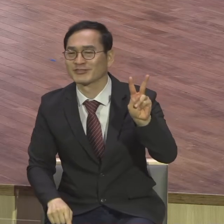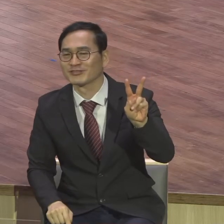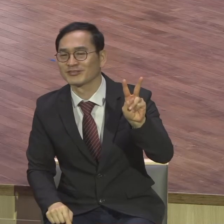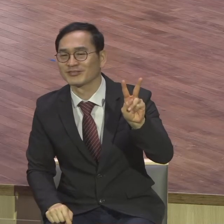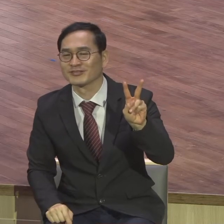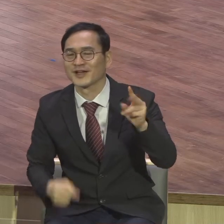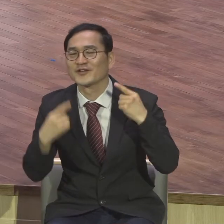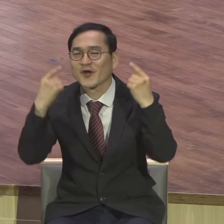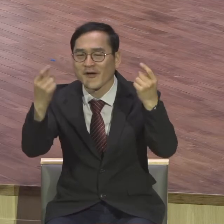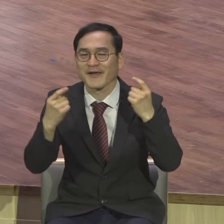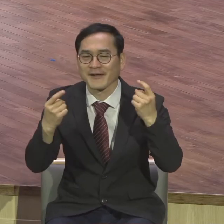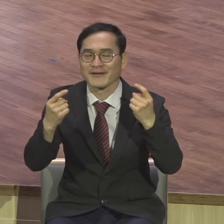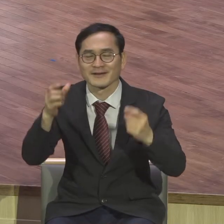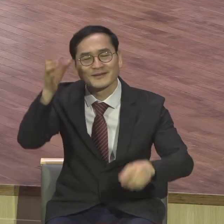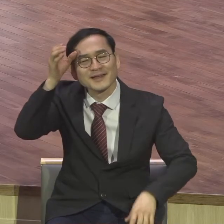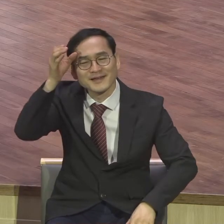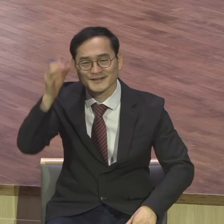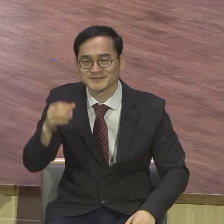줄로 믿습니다.